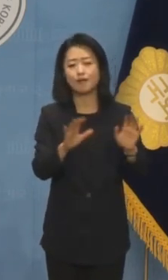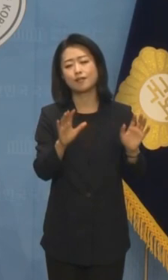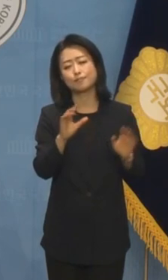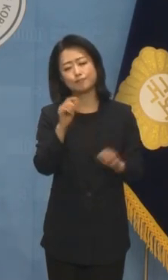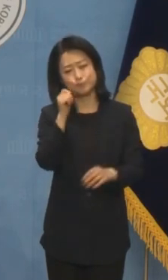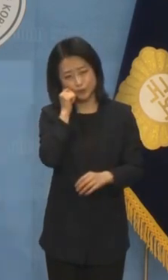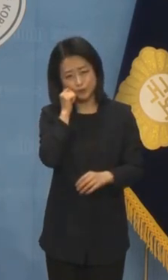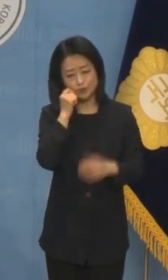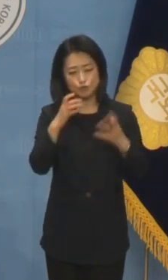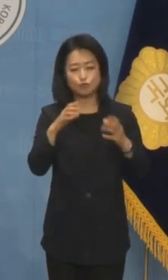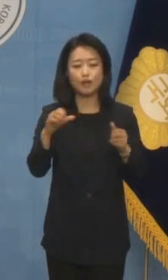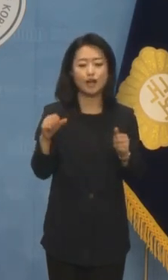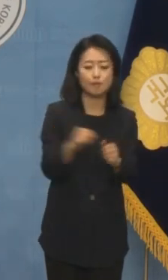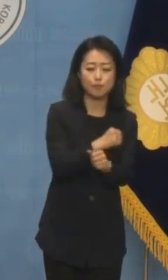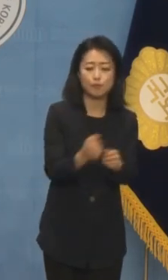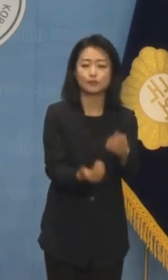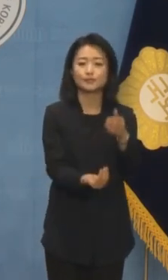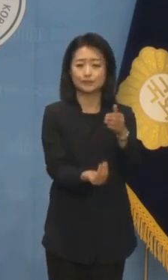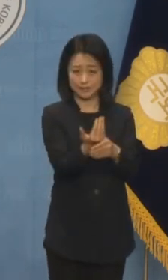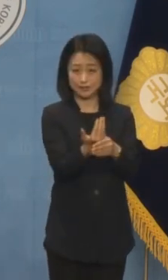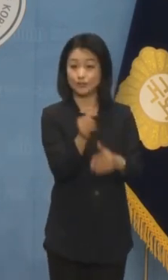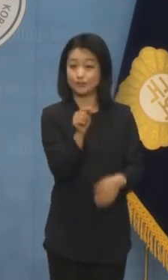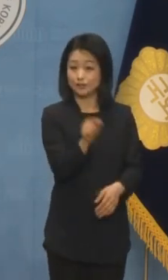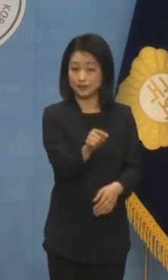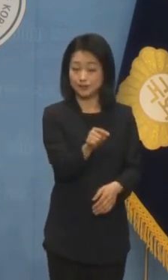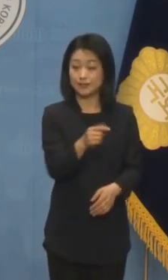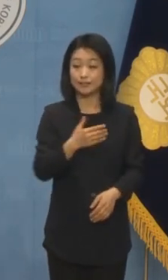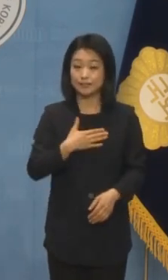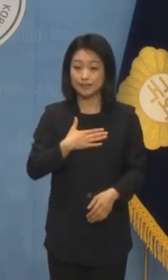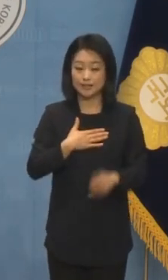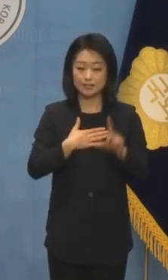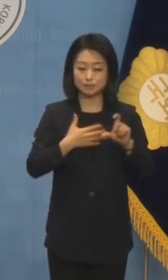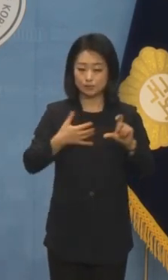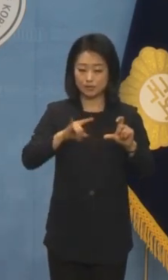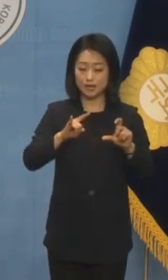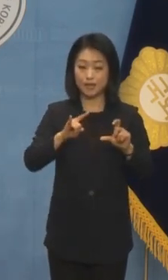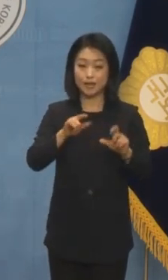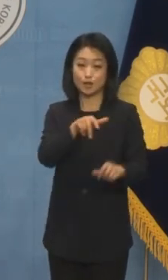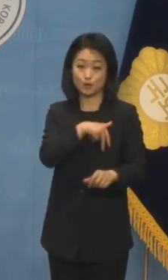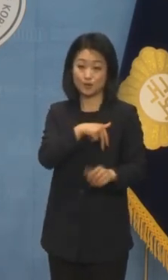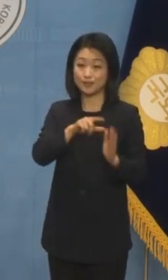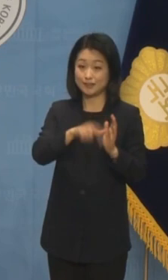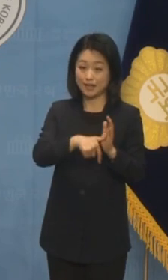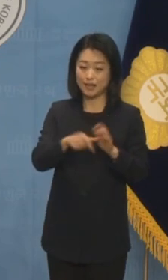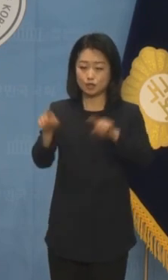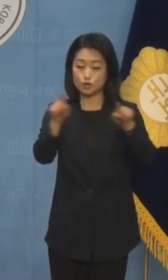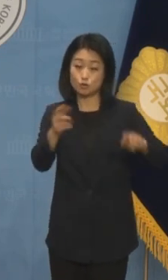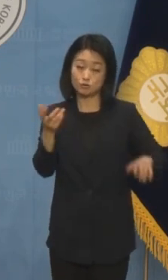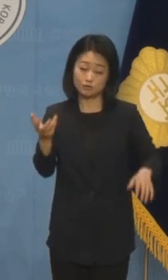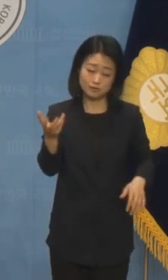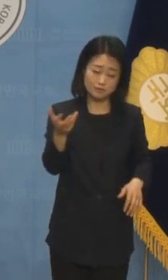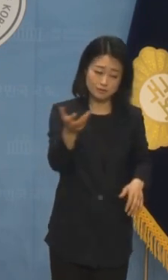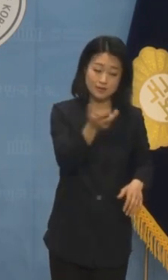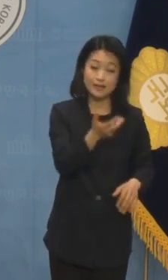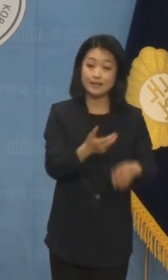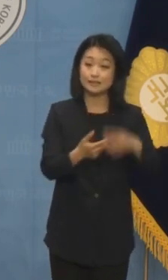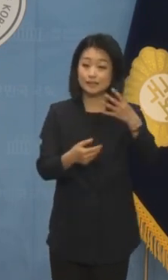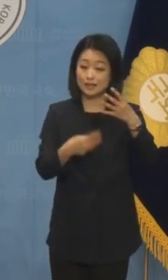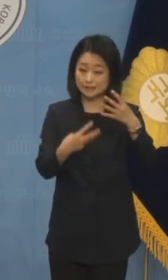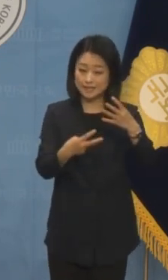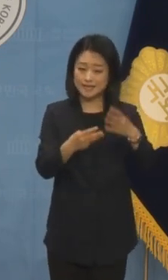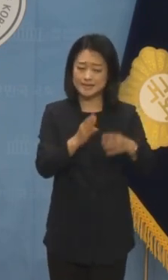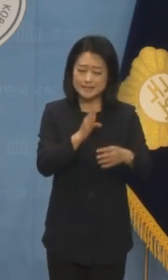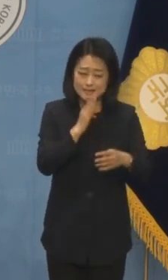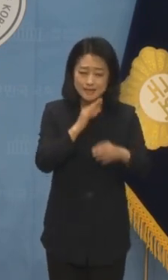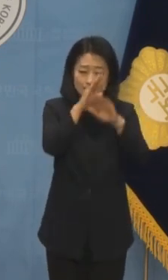못했던 국가폭력 사건이었습니다. 저는 15대 초선 의원 시절 전국을 돌며 제주 4.3 사건